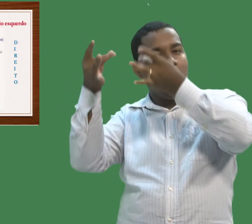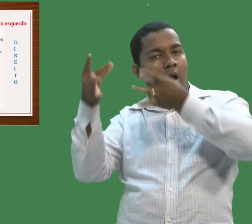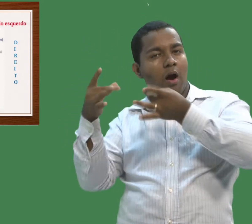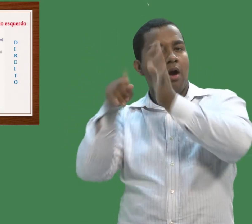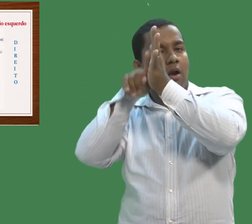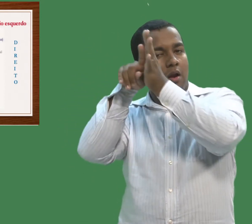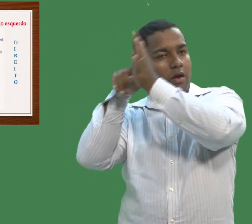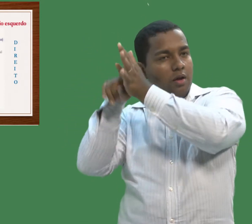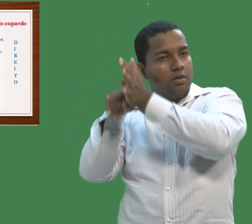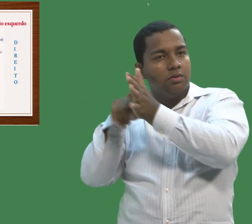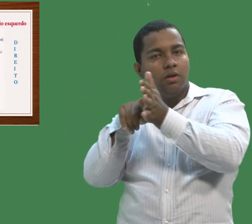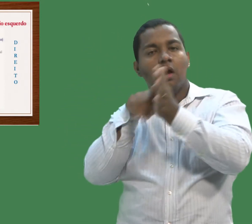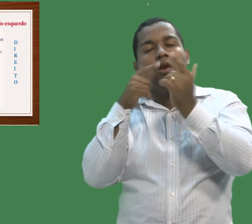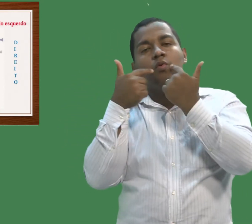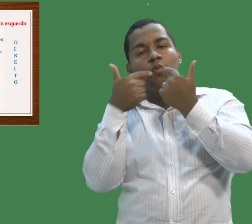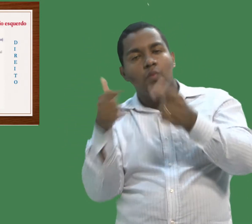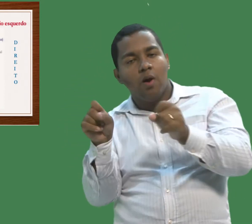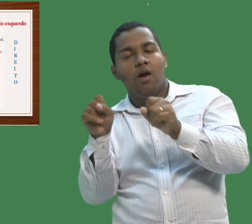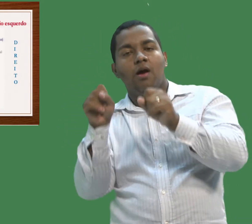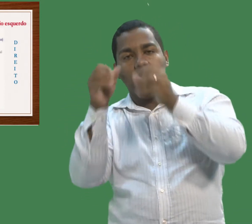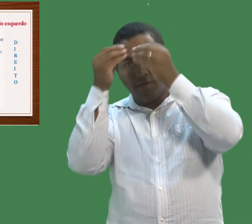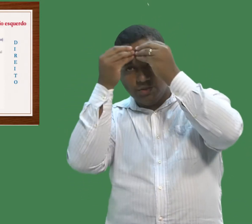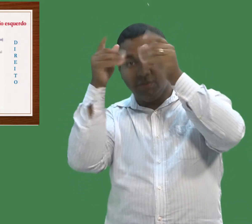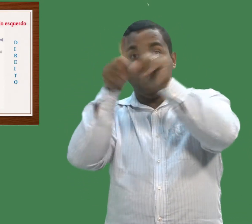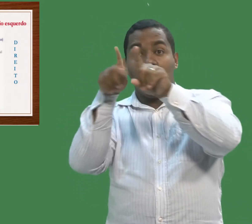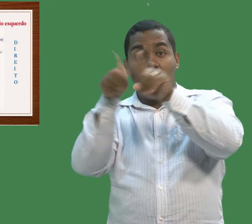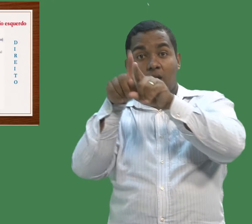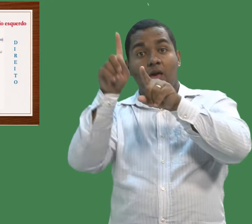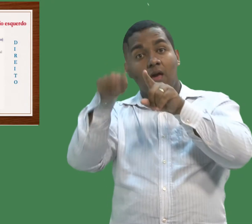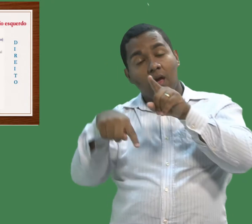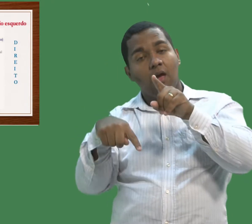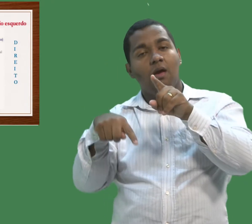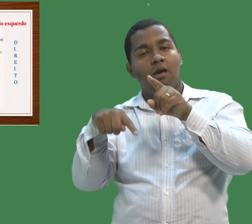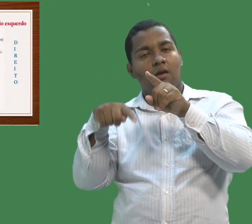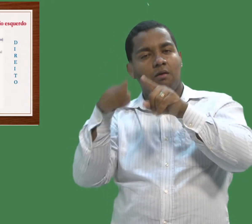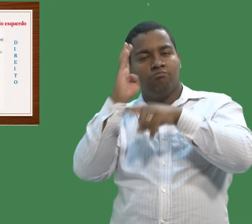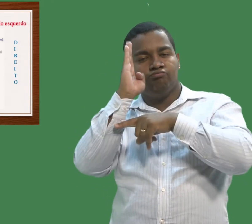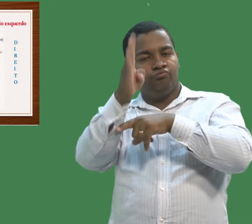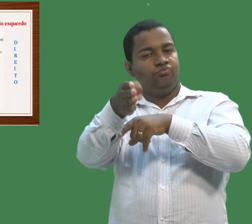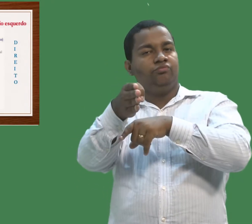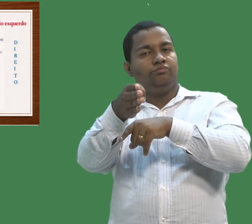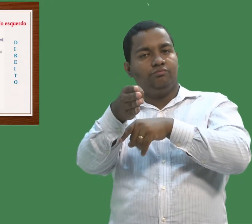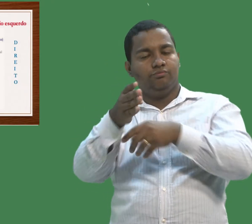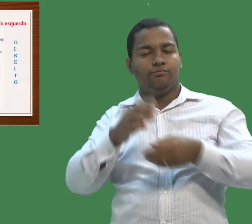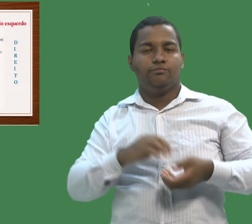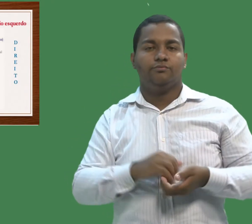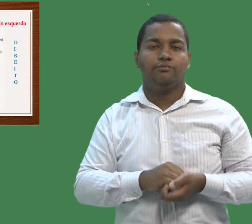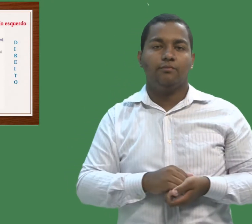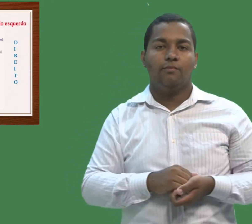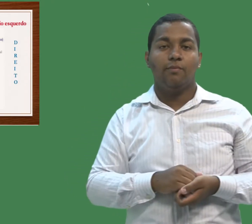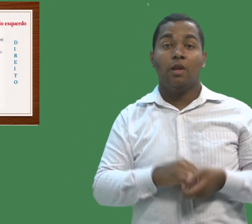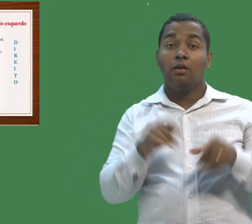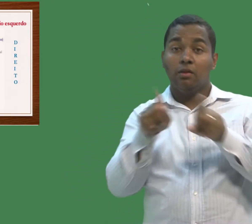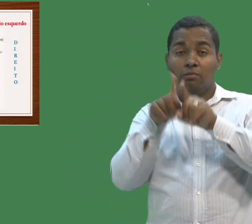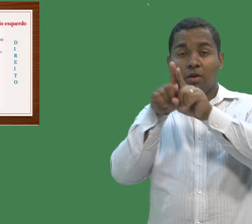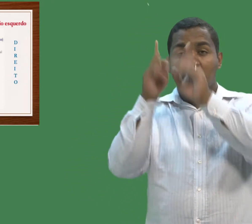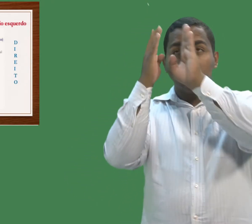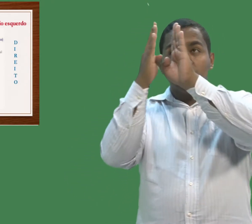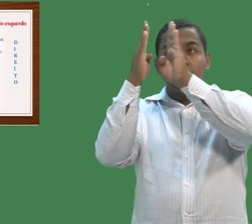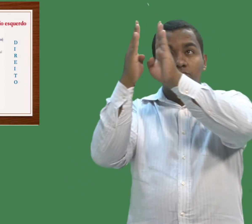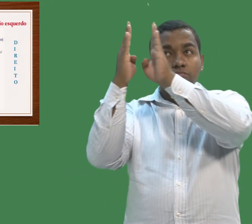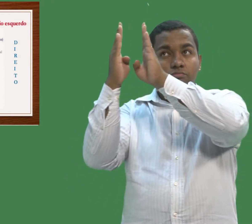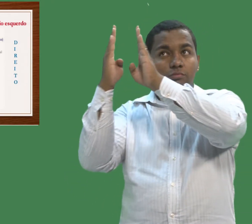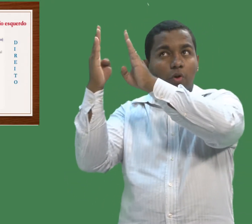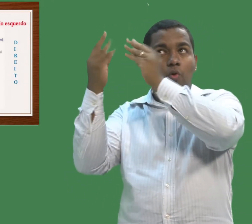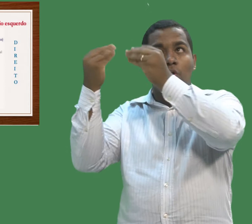né, que analisa a linguagem e as situações. Um ser linear, né, vai seguir um caminho reto, né? Vai ter sequências no